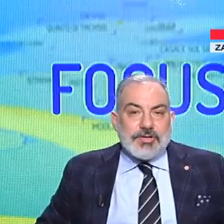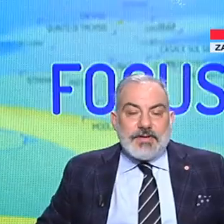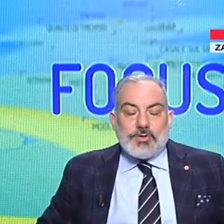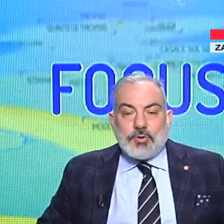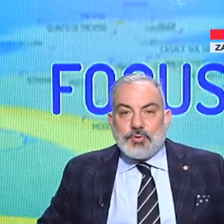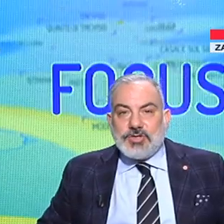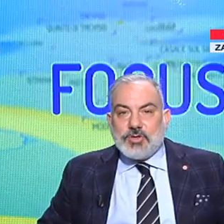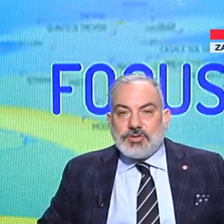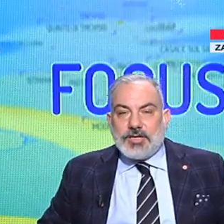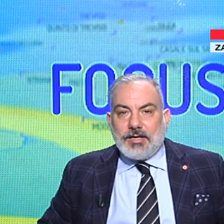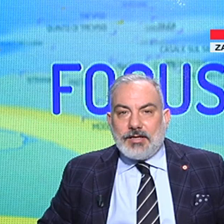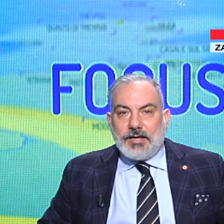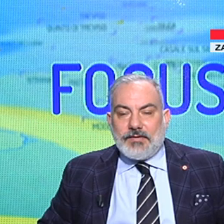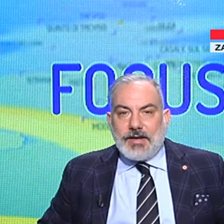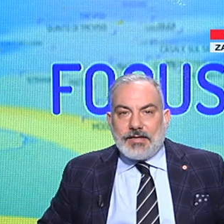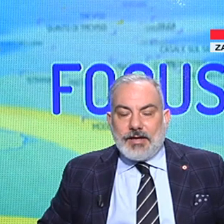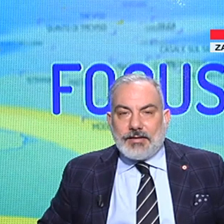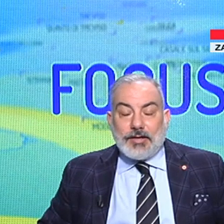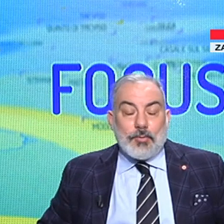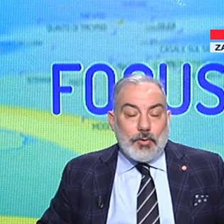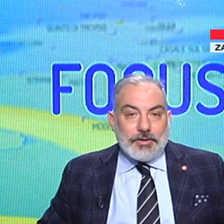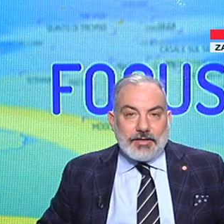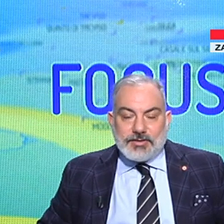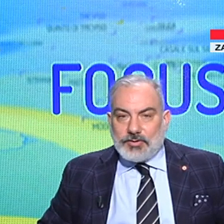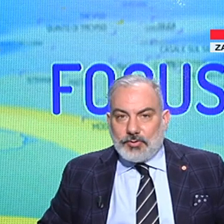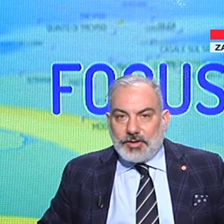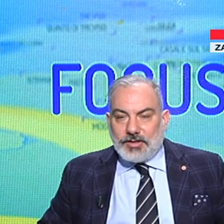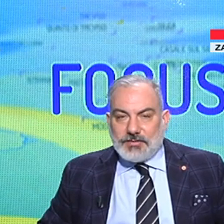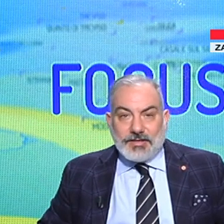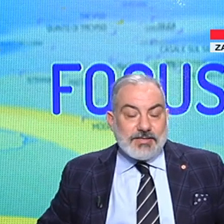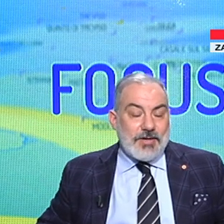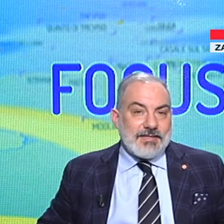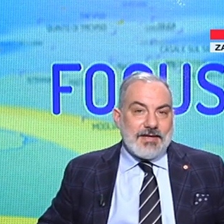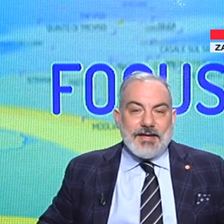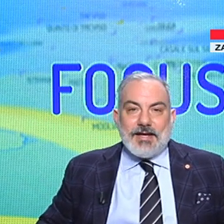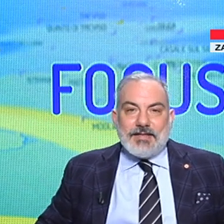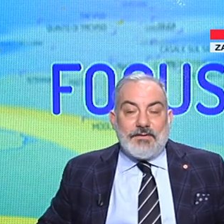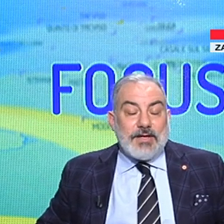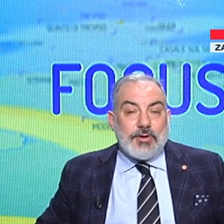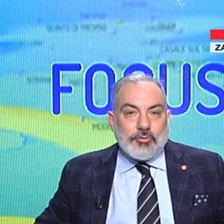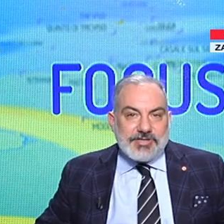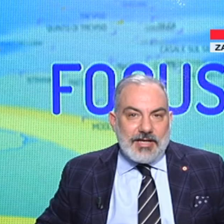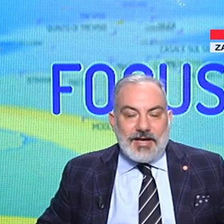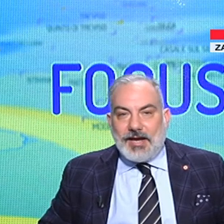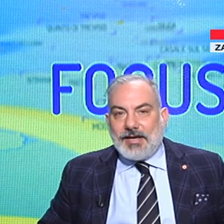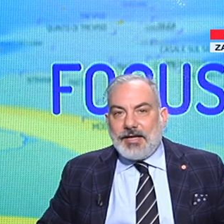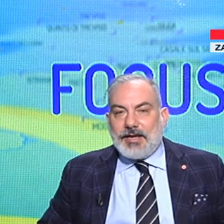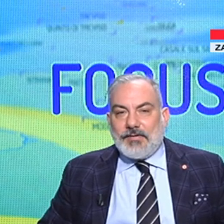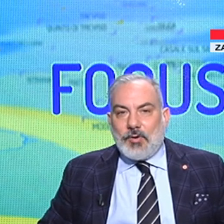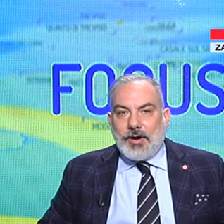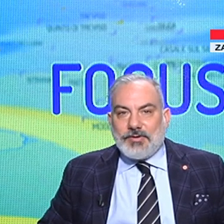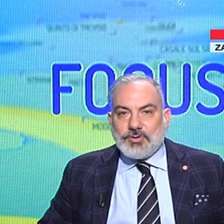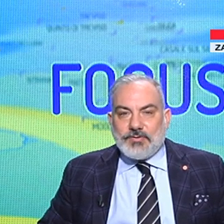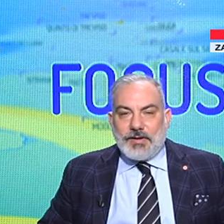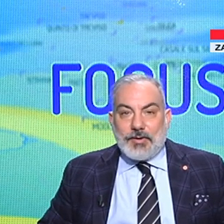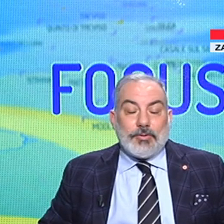Questo servizio sui social di Rete Veneta ha attirato molta attenzione, sono tantissime le testimonianze di affetto, i consigli anche che